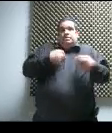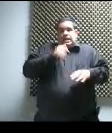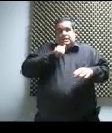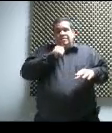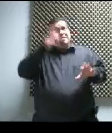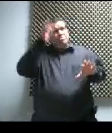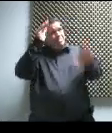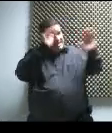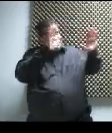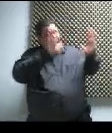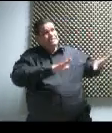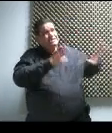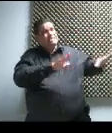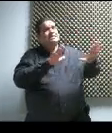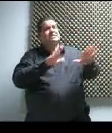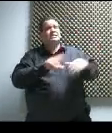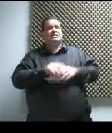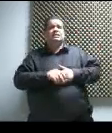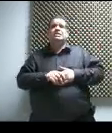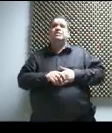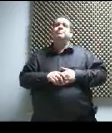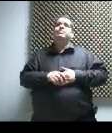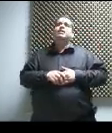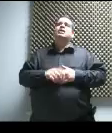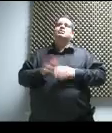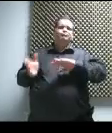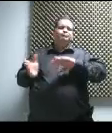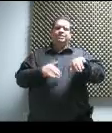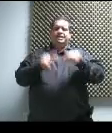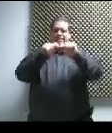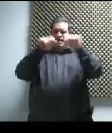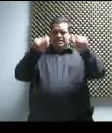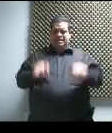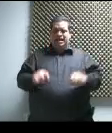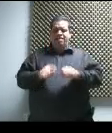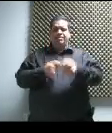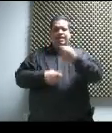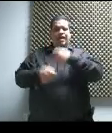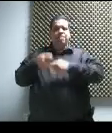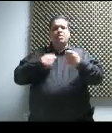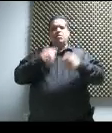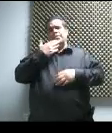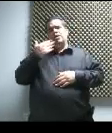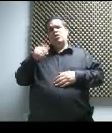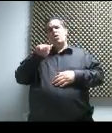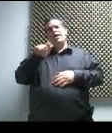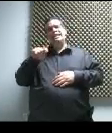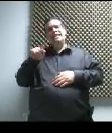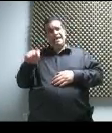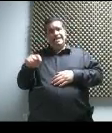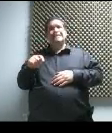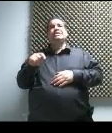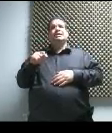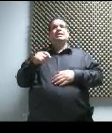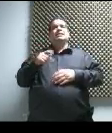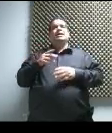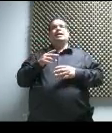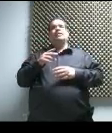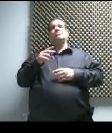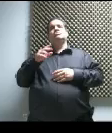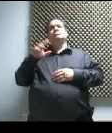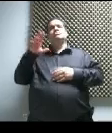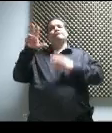a perder la tablet. Papi, ya. Dale, sal de esa tablet y cambia una mejor con AT&T. Con planes de data que incluyen